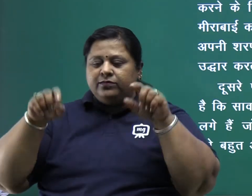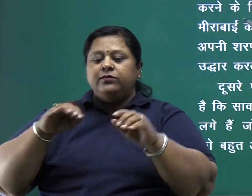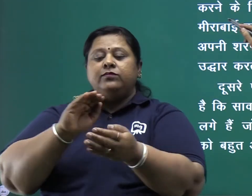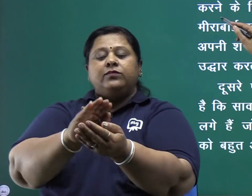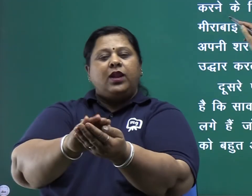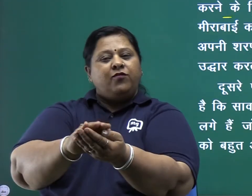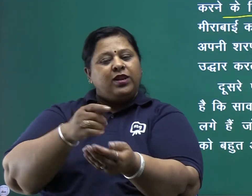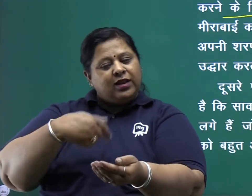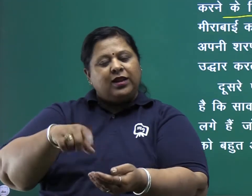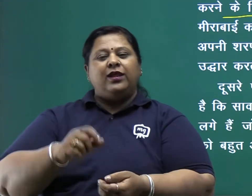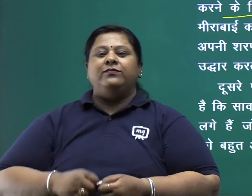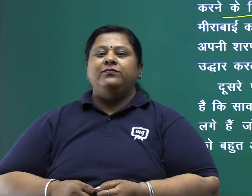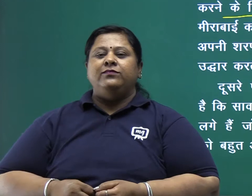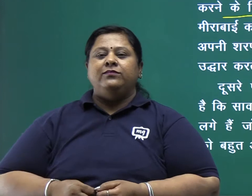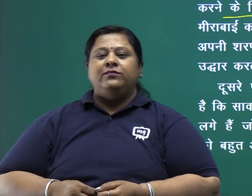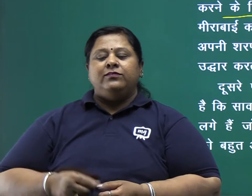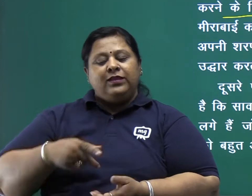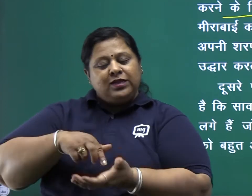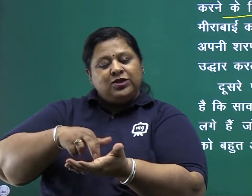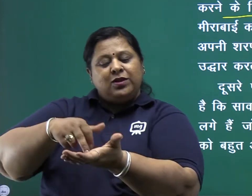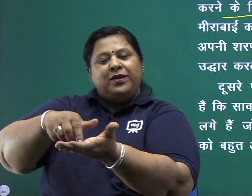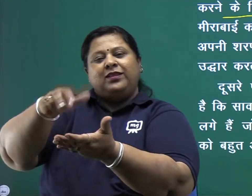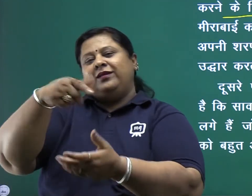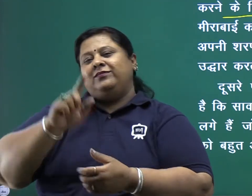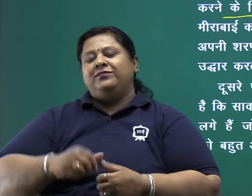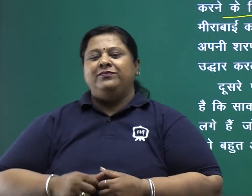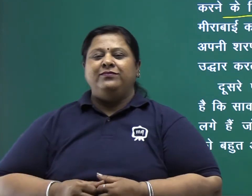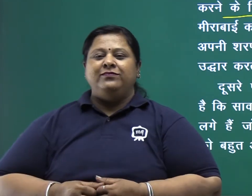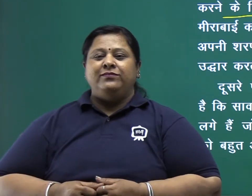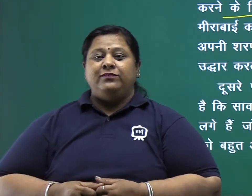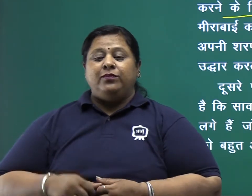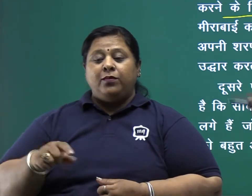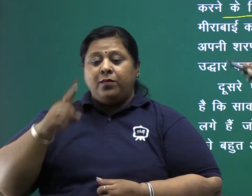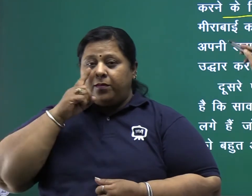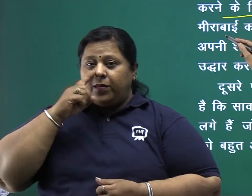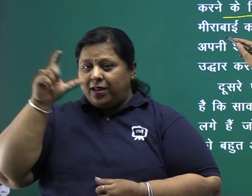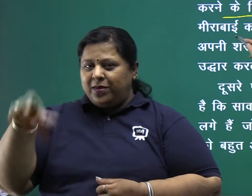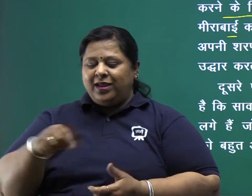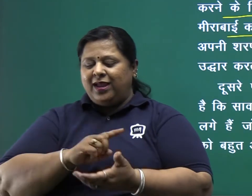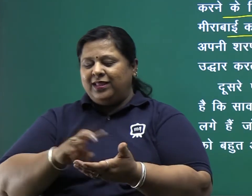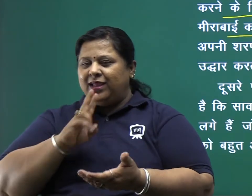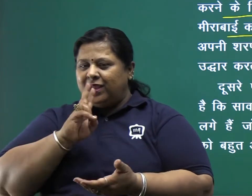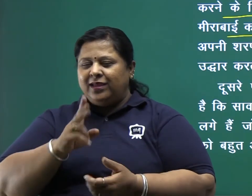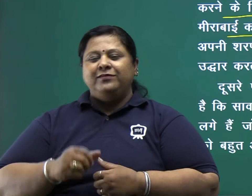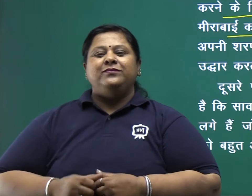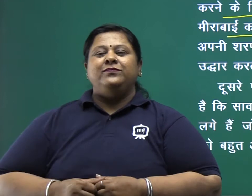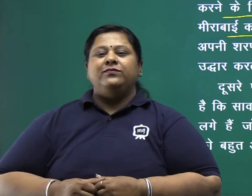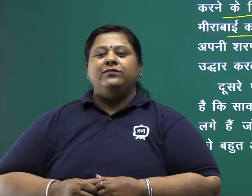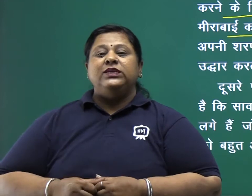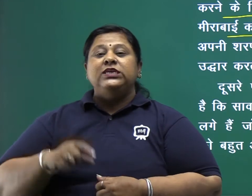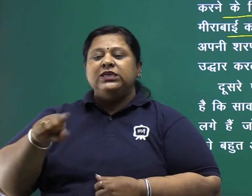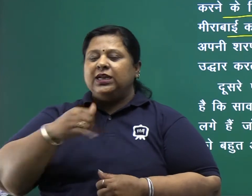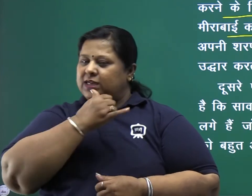रखवाली करने के लिए चल पड़ते हैं। मीराबाई कहती है कि श्री